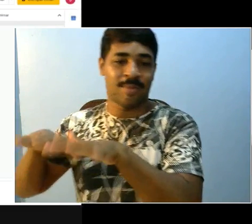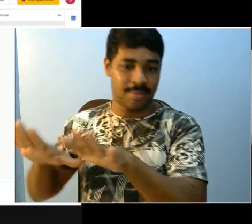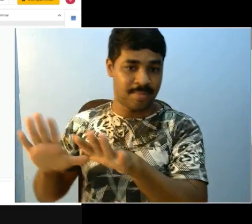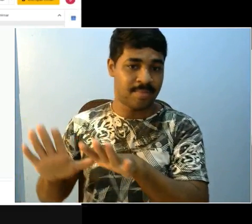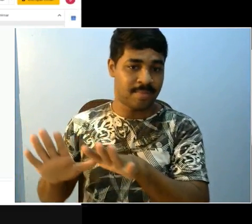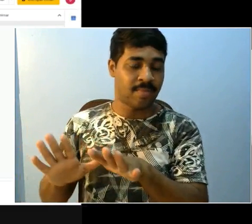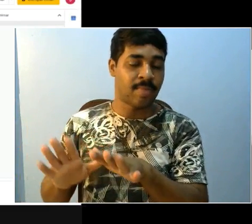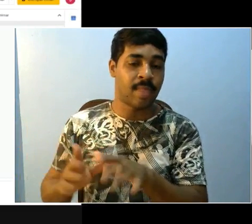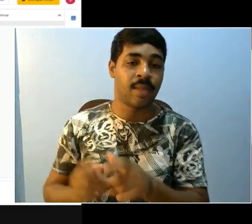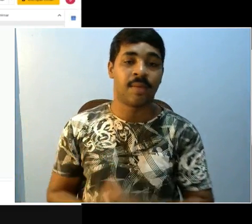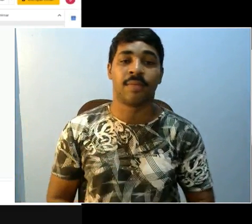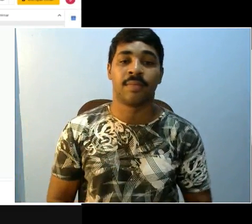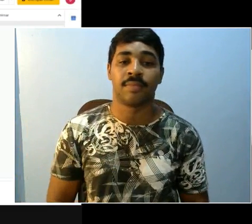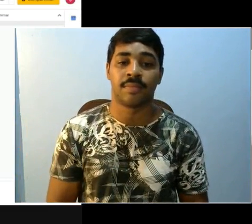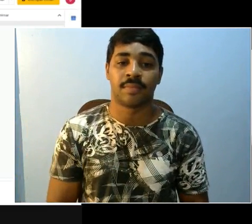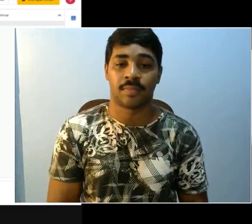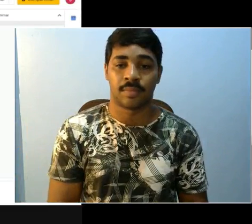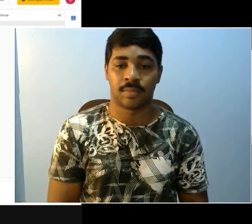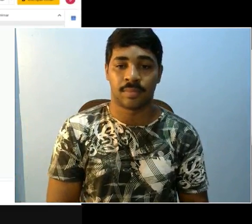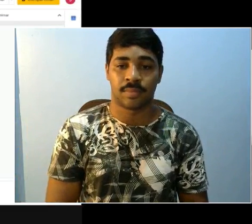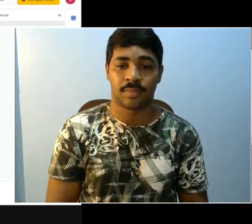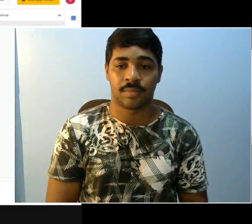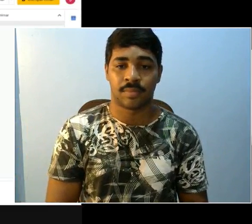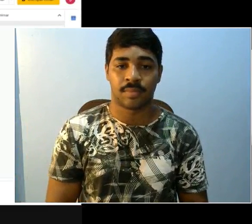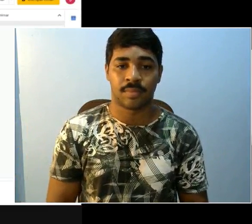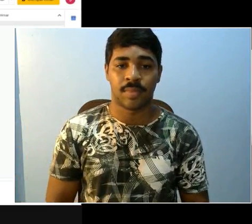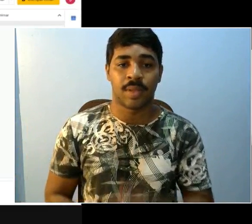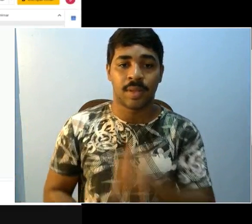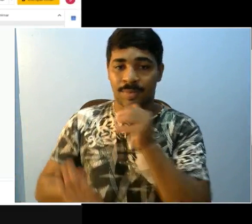Mais do que me foi...